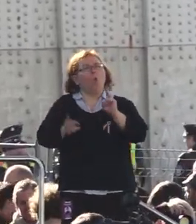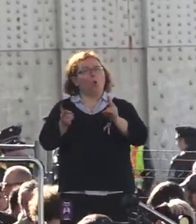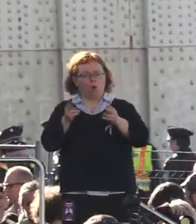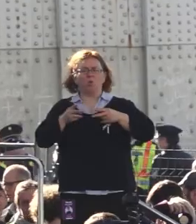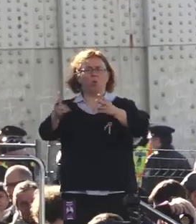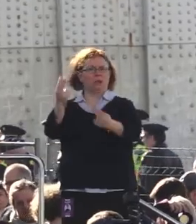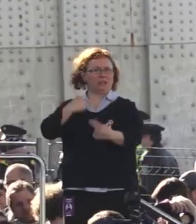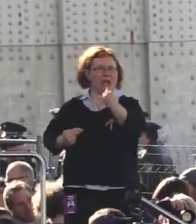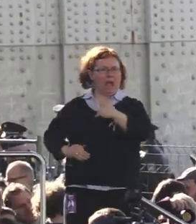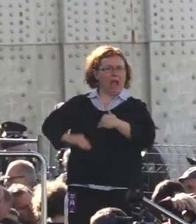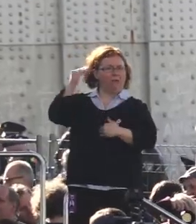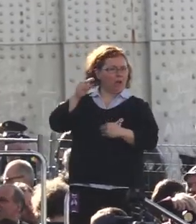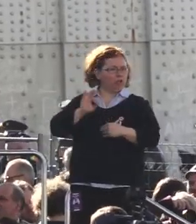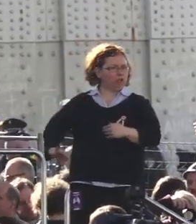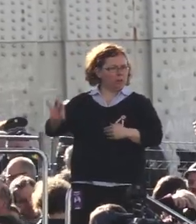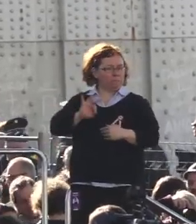túlélésem érdekében.